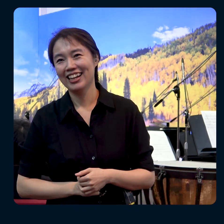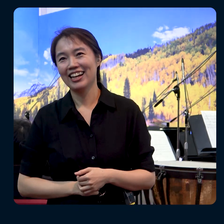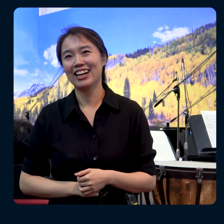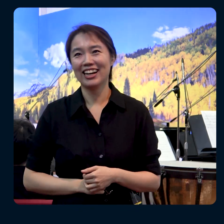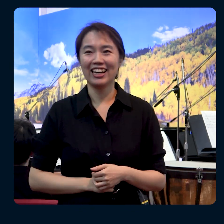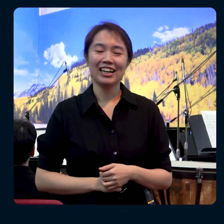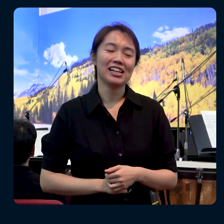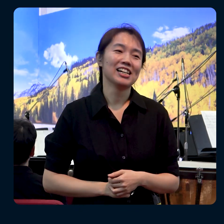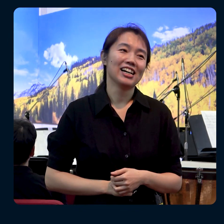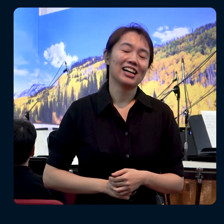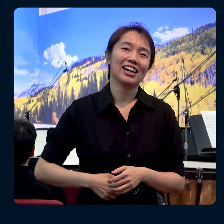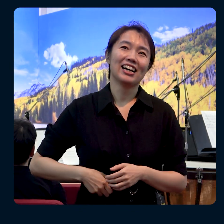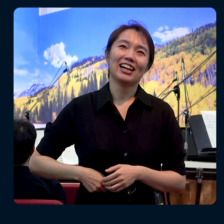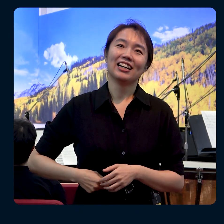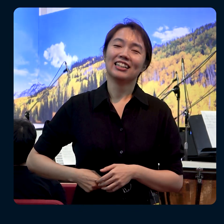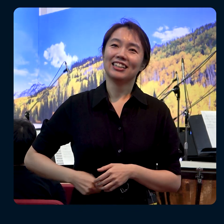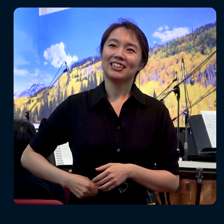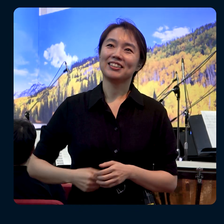교회 공청회가 그냥 통과됐어요.